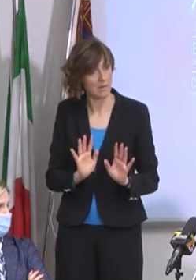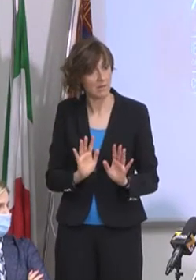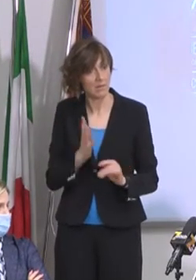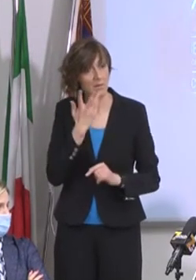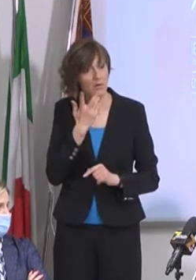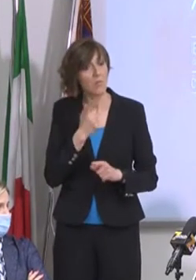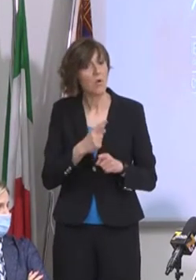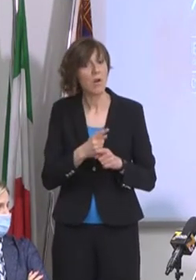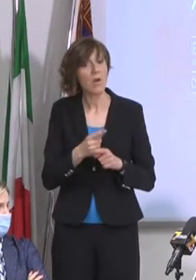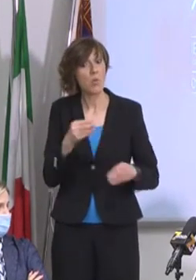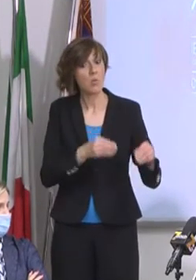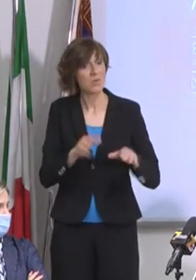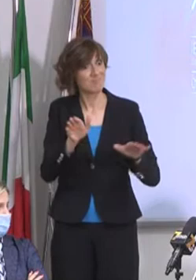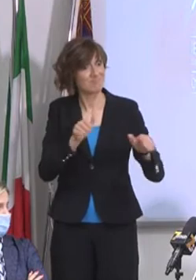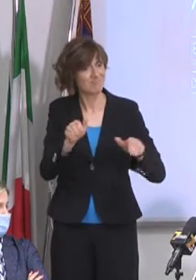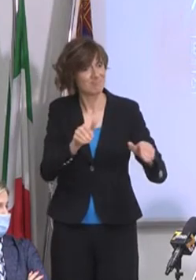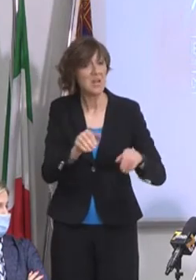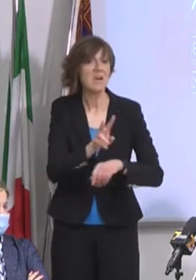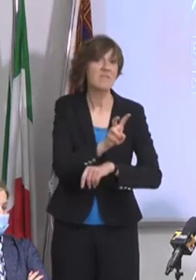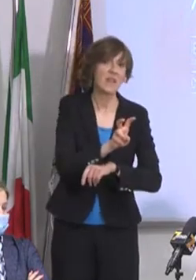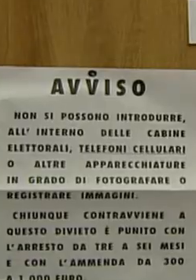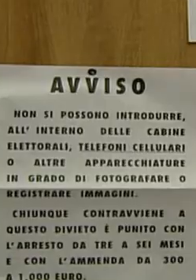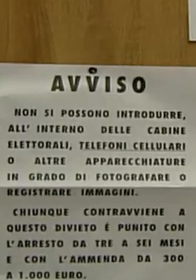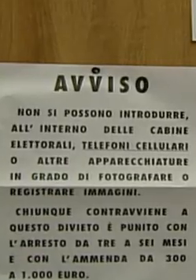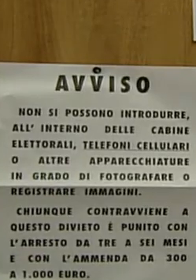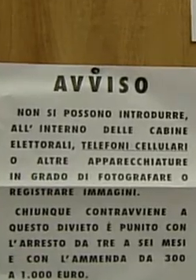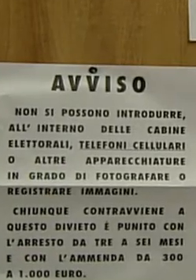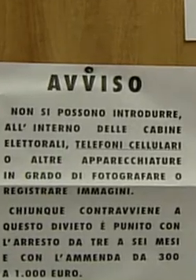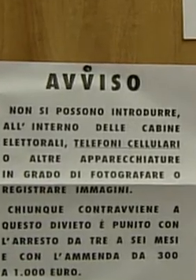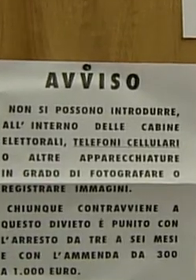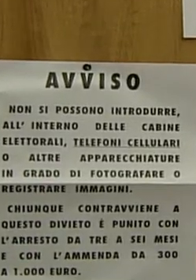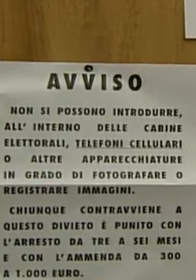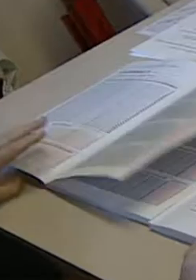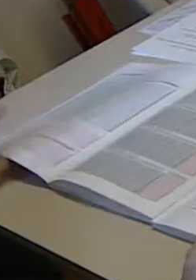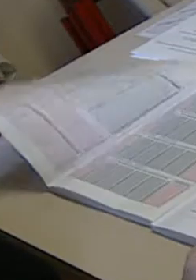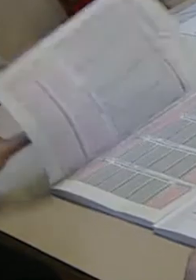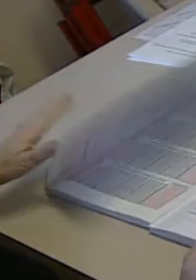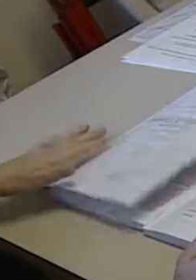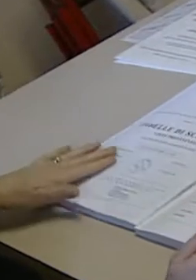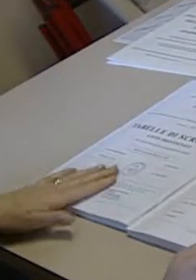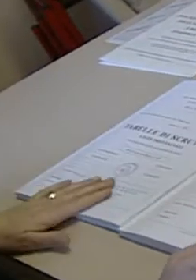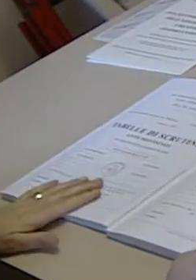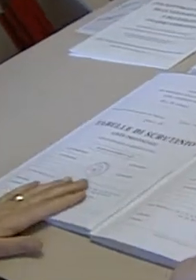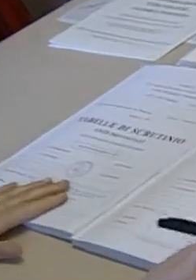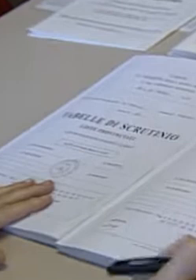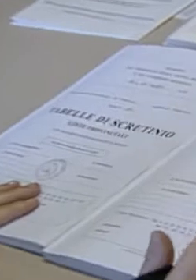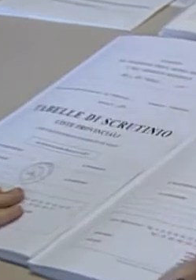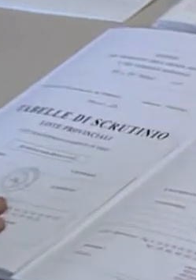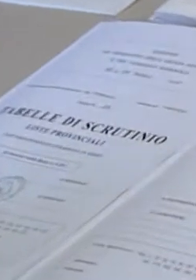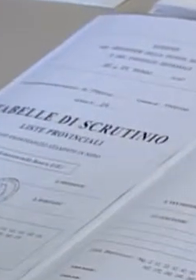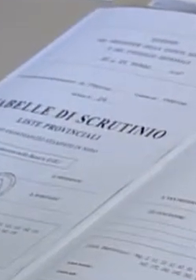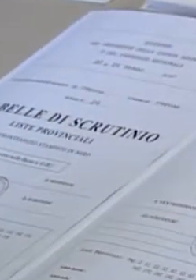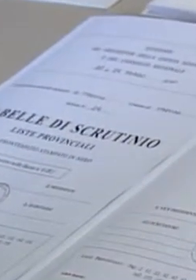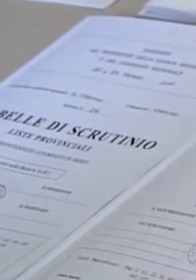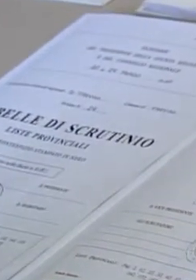delle urne per il 20 21 settembre è la giornata delle date e benché ancora non ci sia un decreto per quello c'è tempo